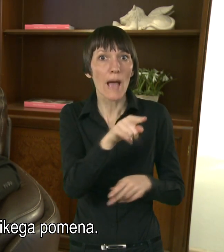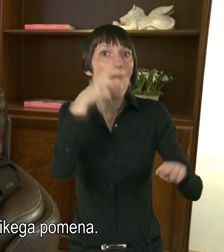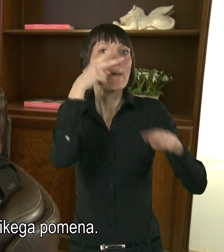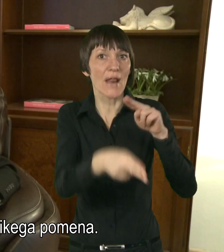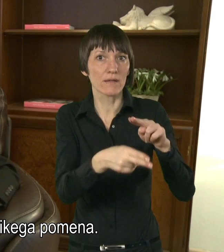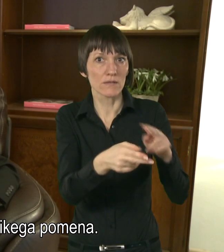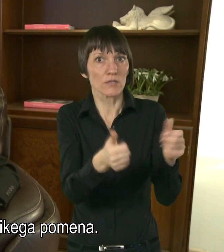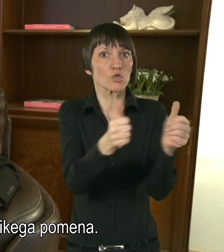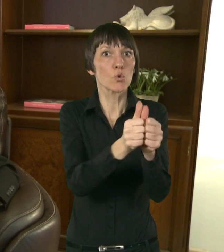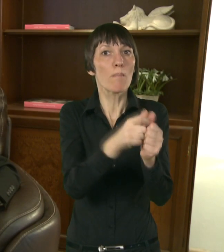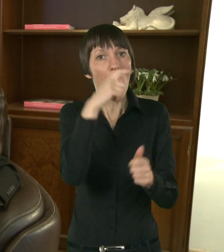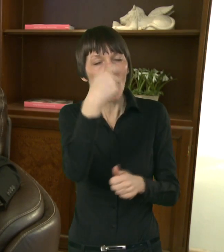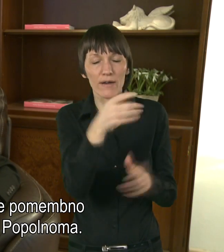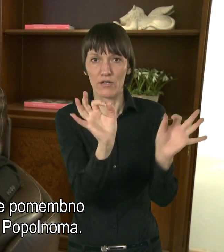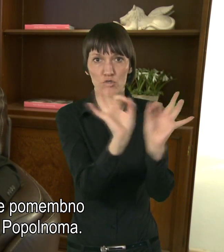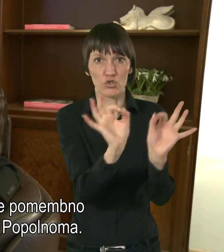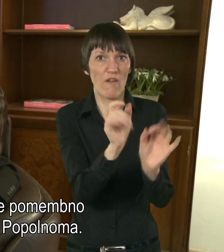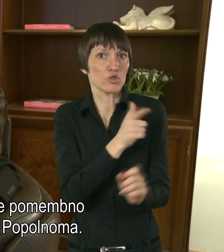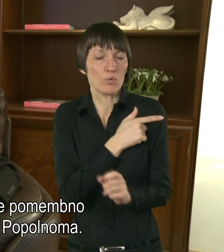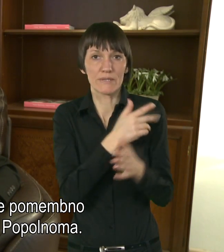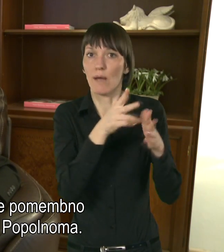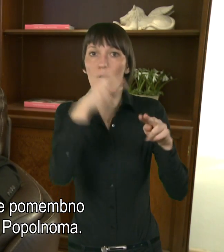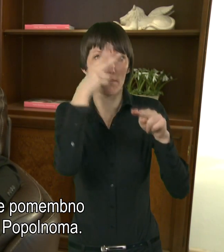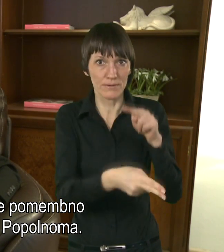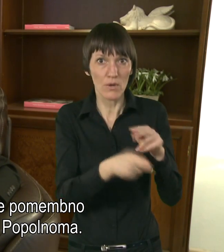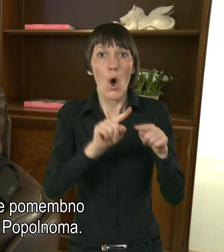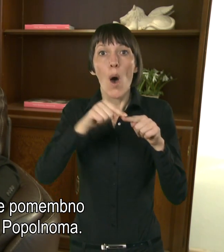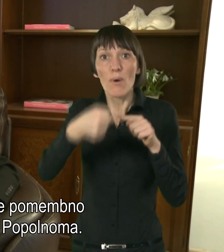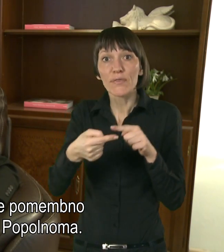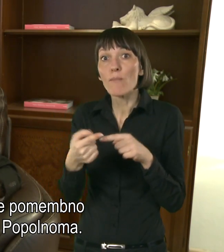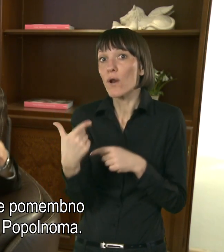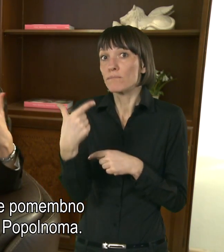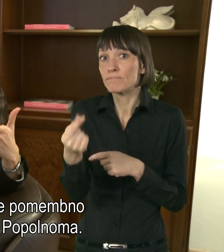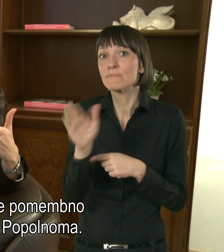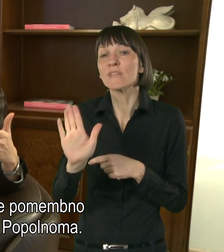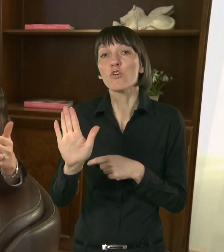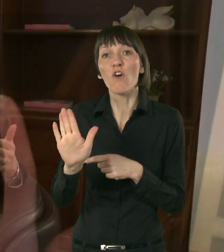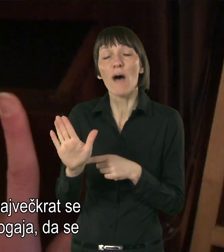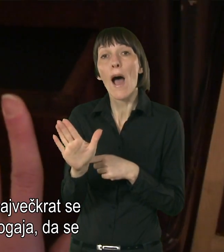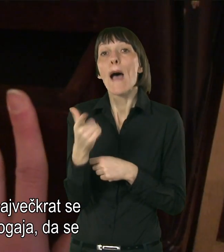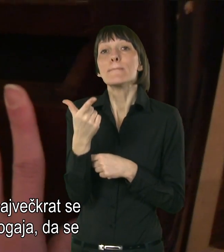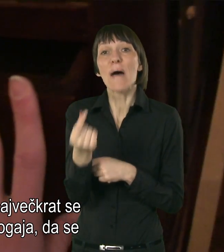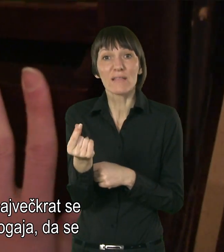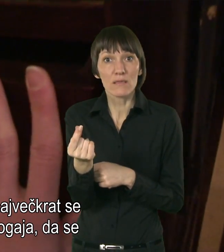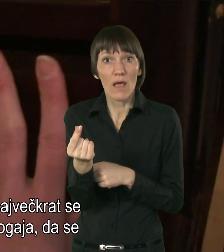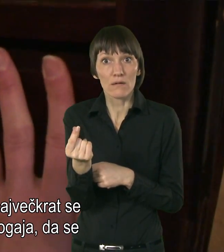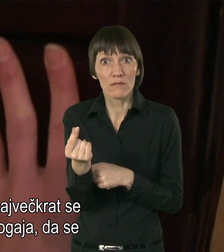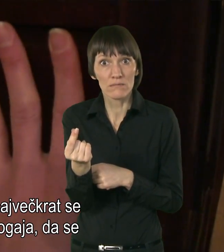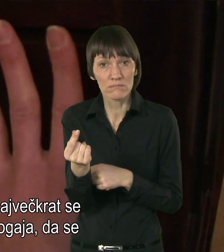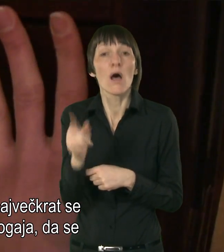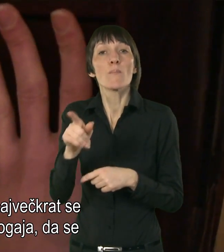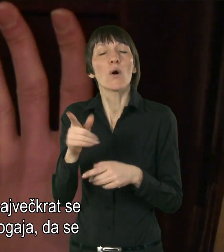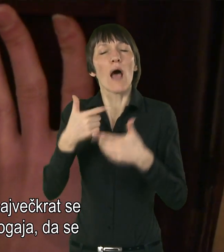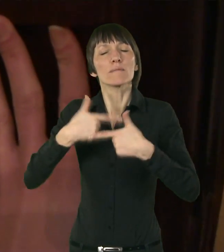velikega pomena. Ne. Potem pa je pomembno v bistvu tudi biti odkrit popolnoma, se pravi, največkrat se v